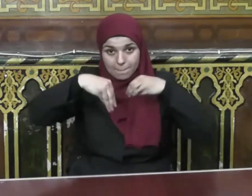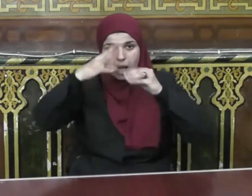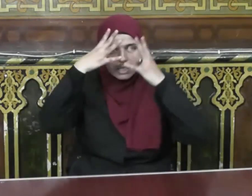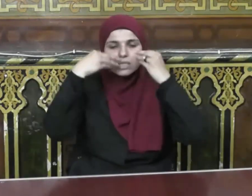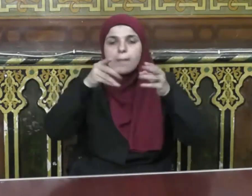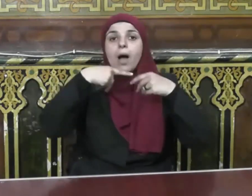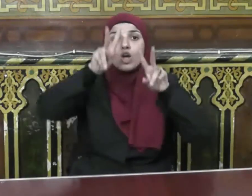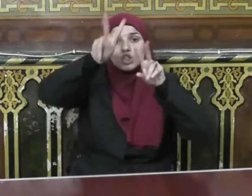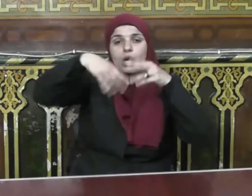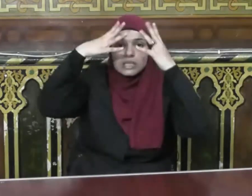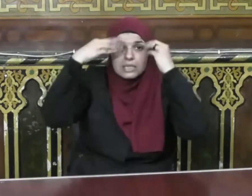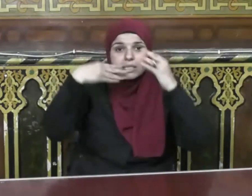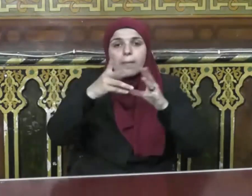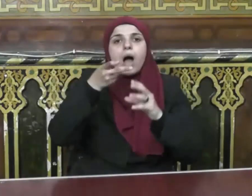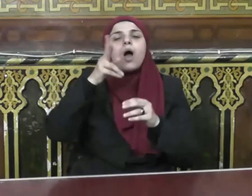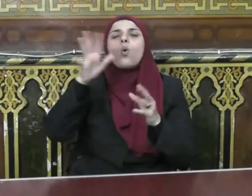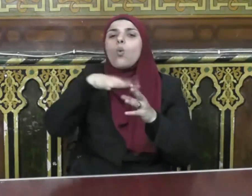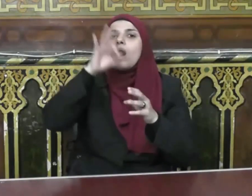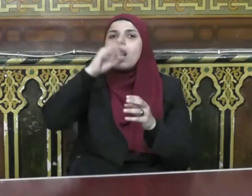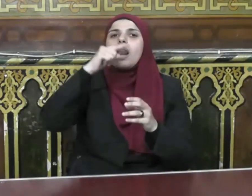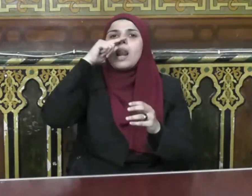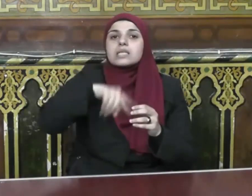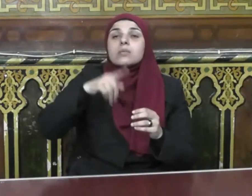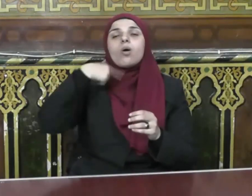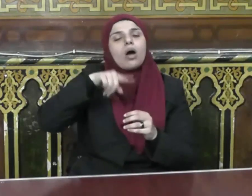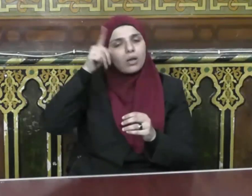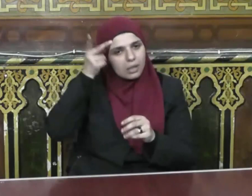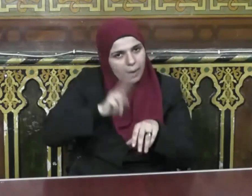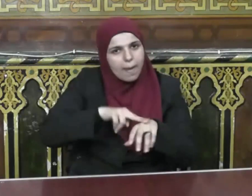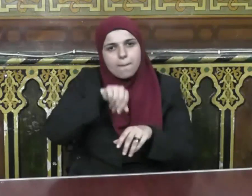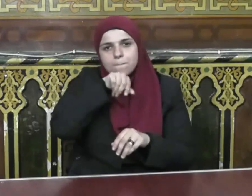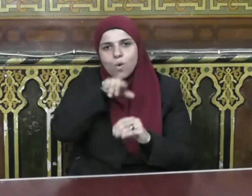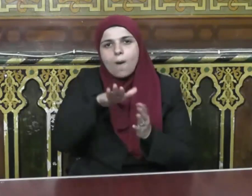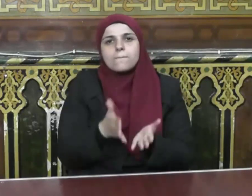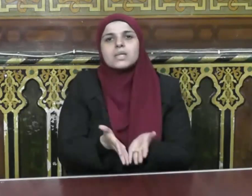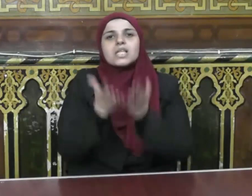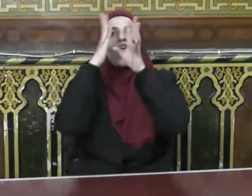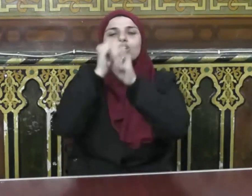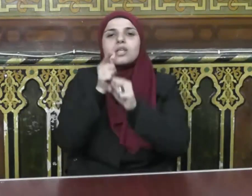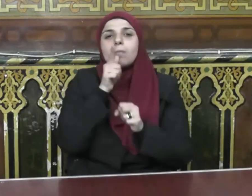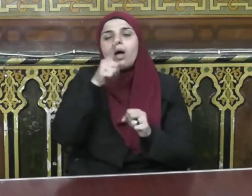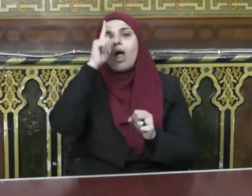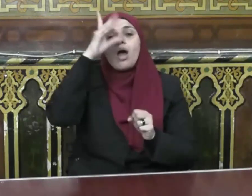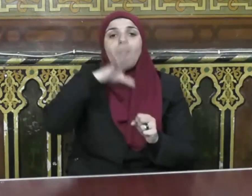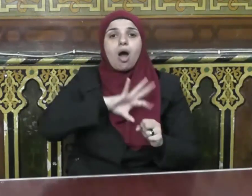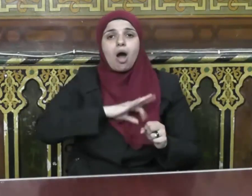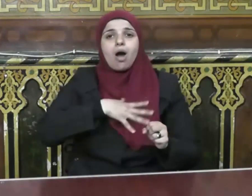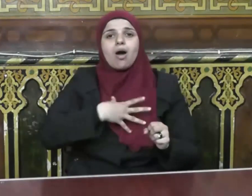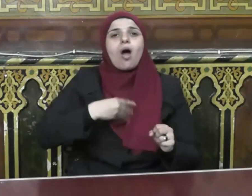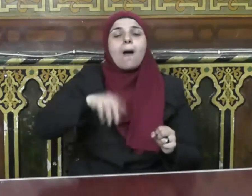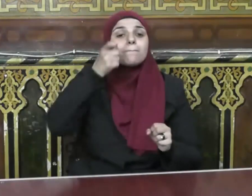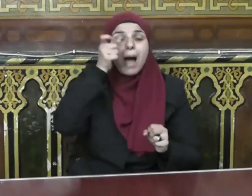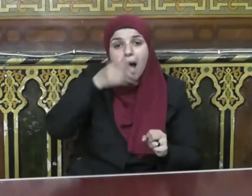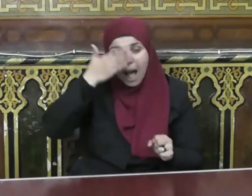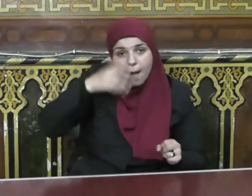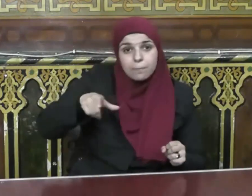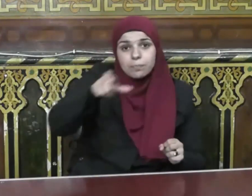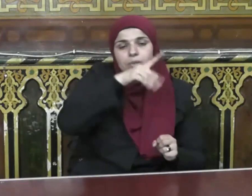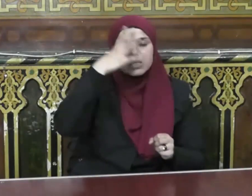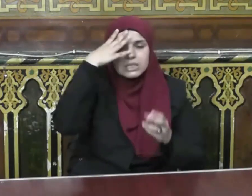اشترى وإذا اقتضى. ويقول صلى الله عليه وسلم: رحم الله عبدا سمحا قاضيا